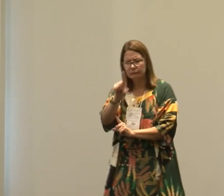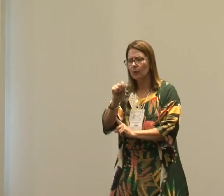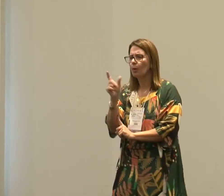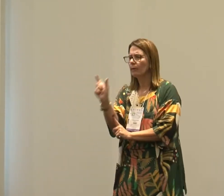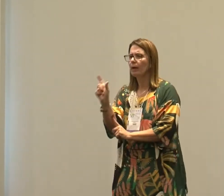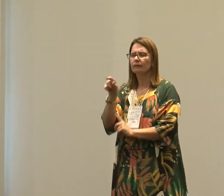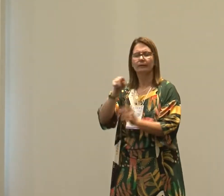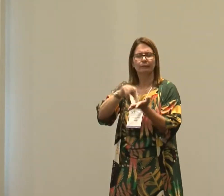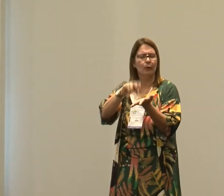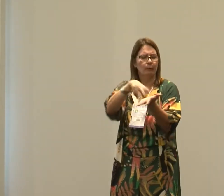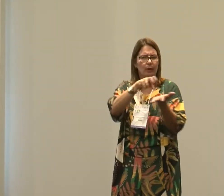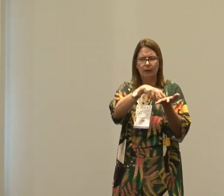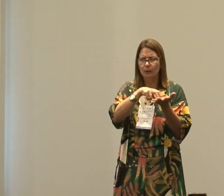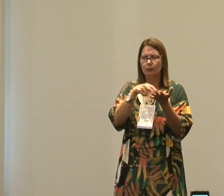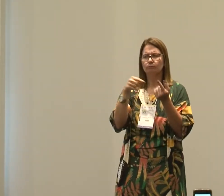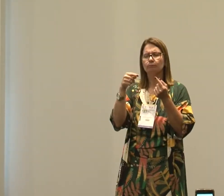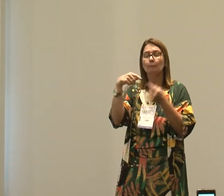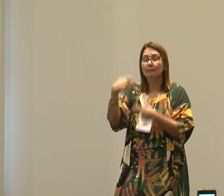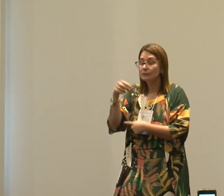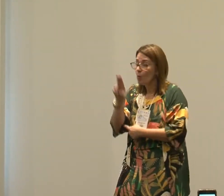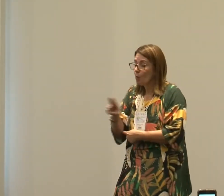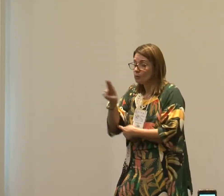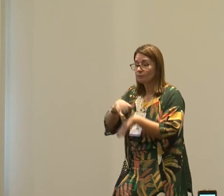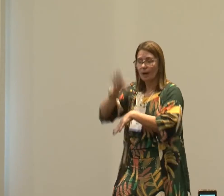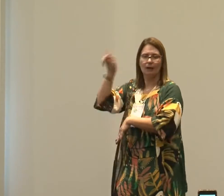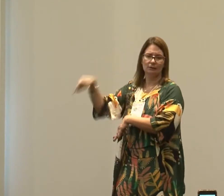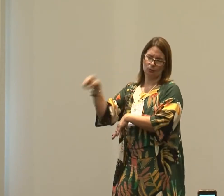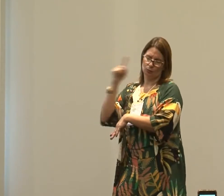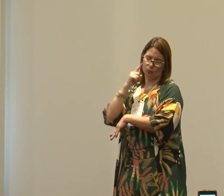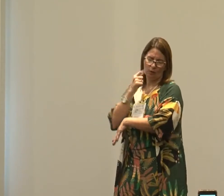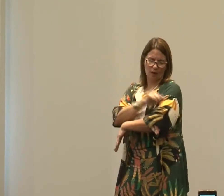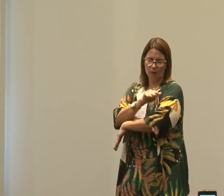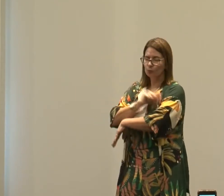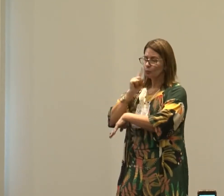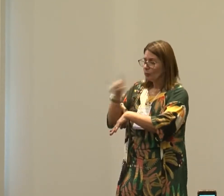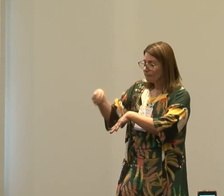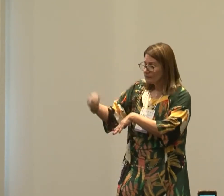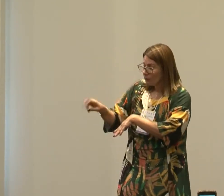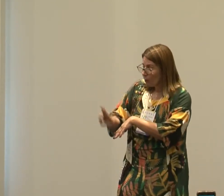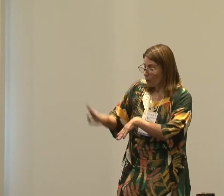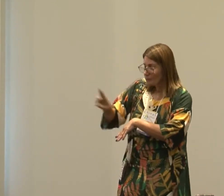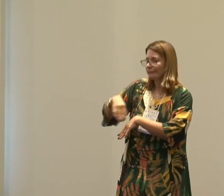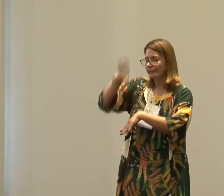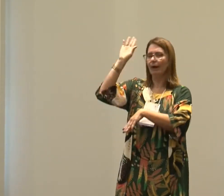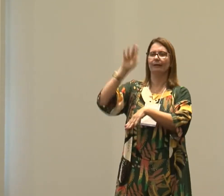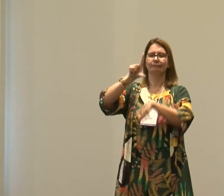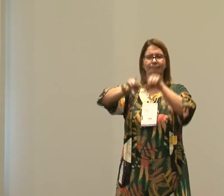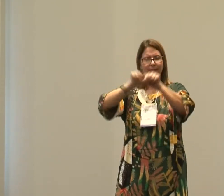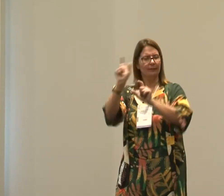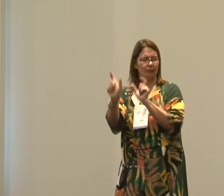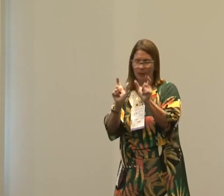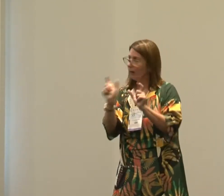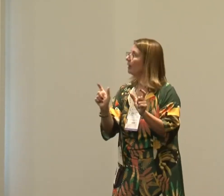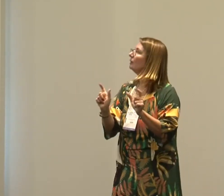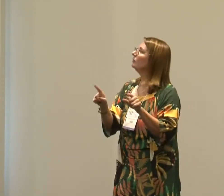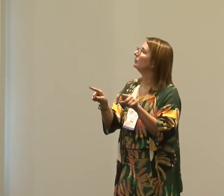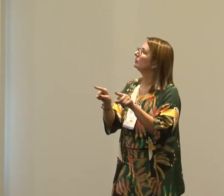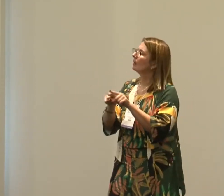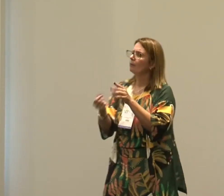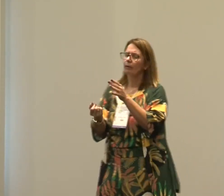selecionar, qual é a palavra, qual é o termo que serão utilizados pelos alunos